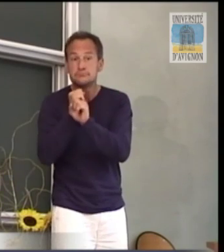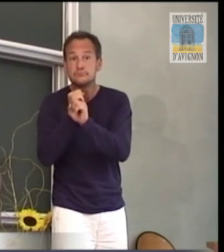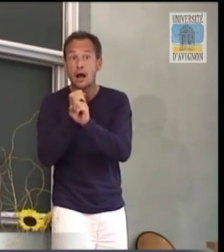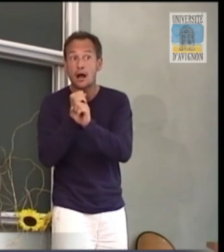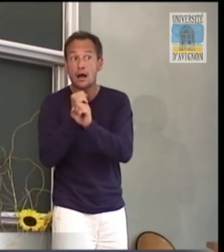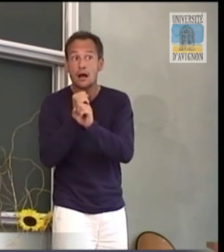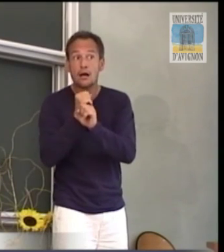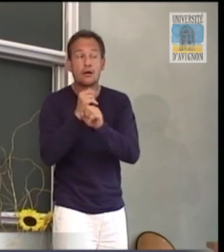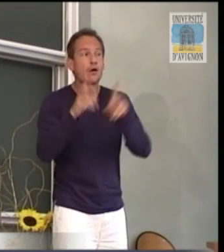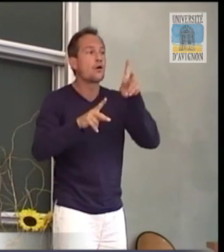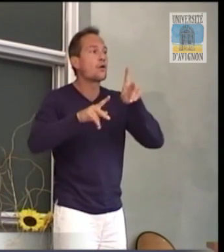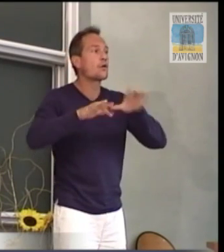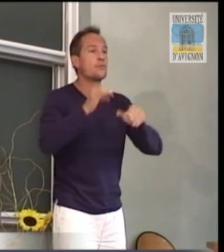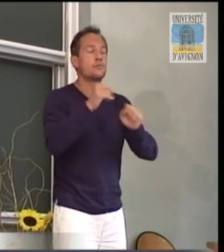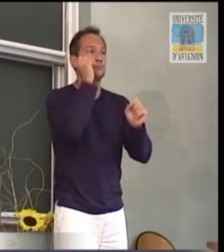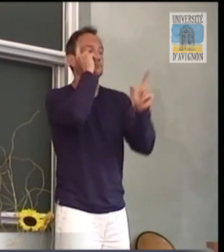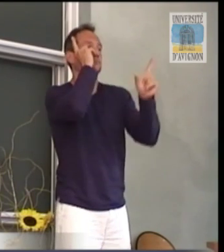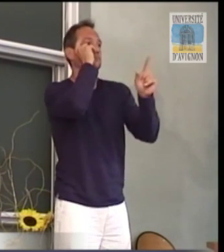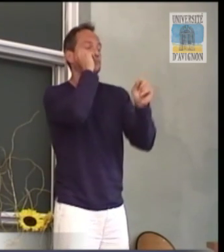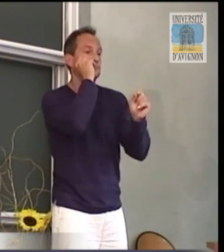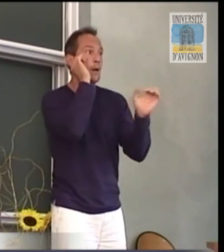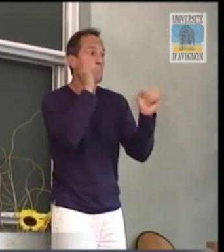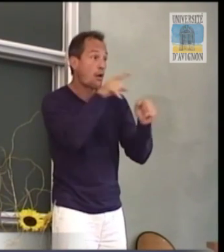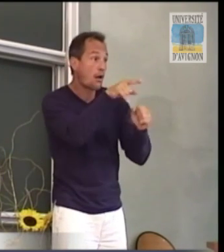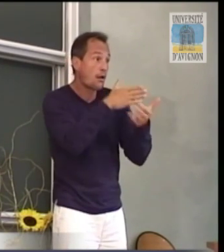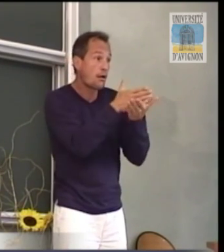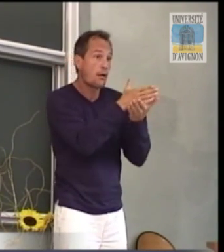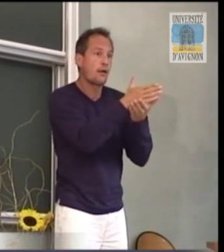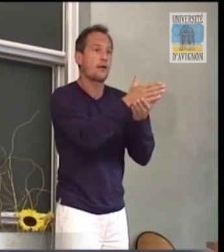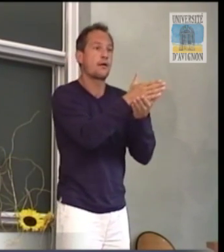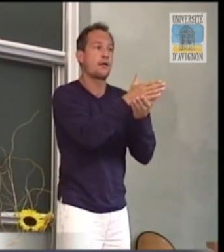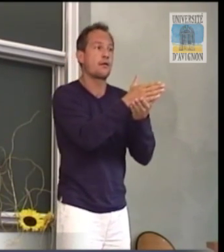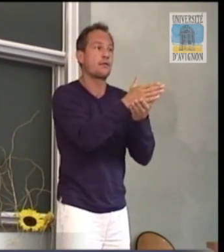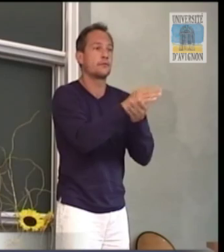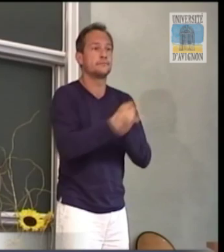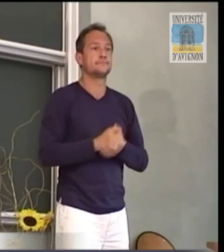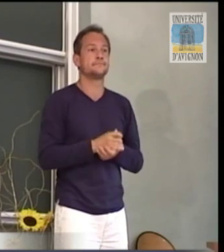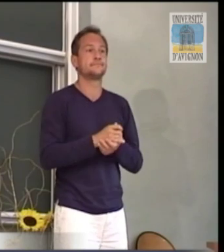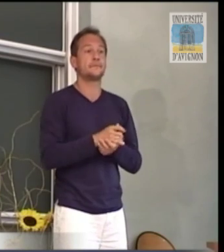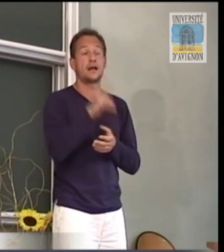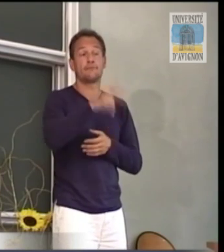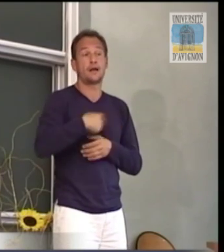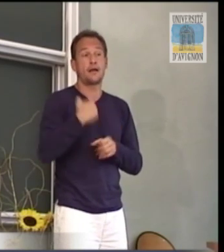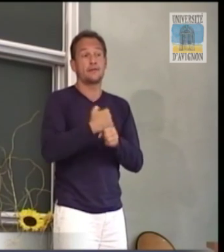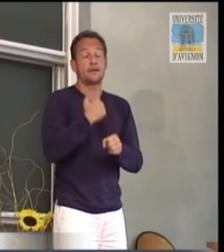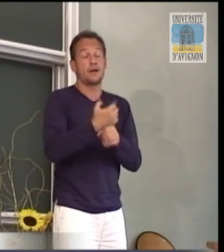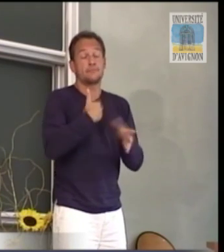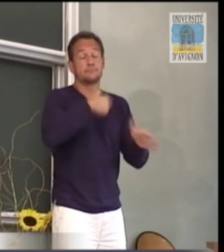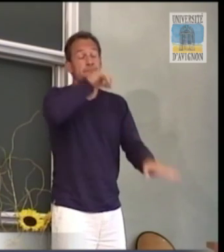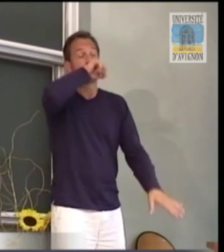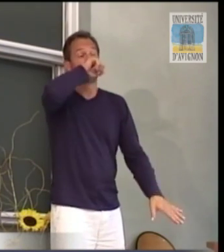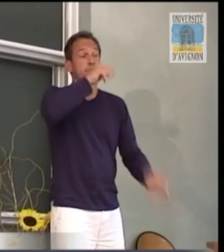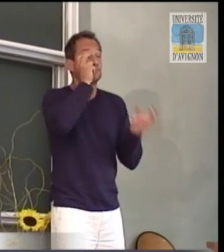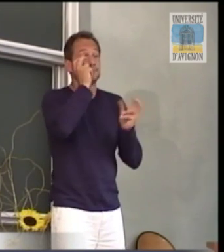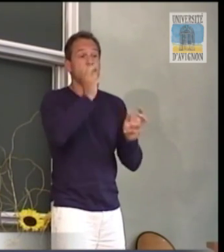possibles et possibilités. Vous voyez, on tourne en boucle en permanence. Moi, c'est ça qui me fascine dans ce travail.